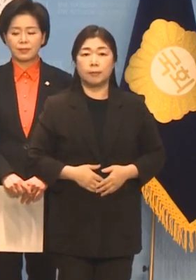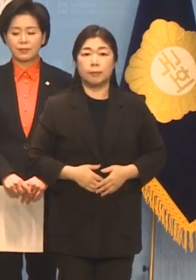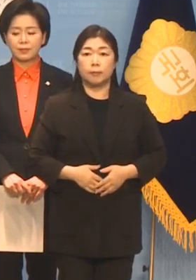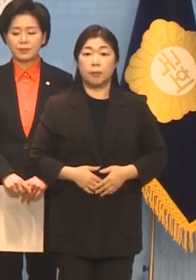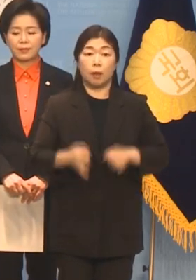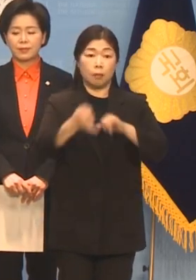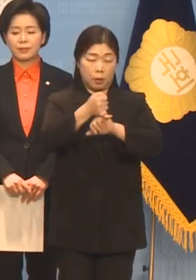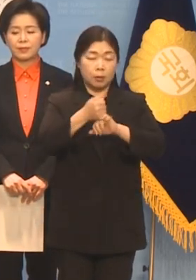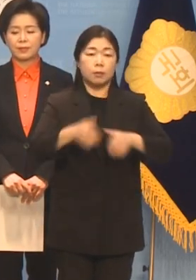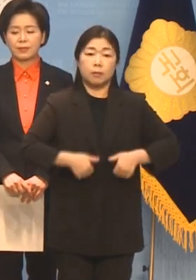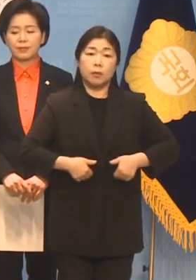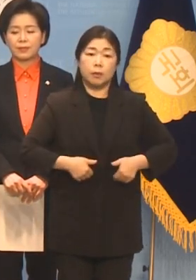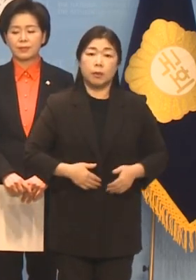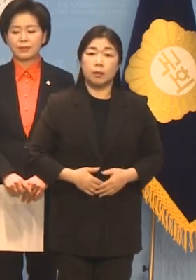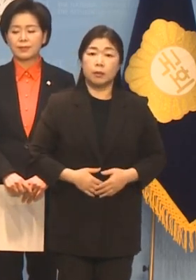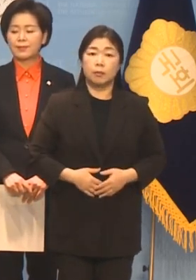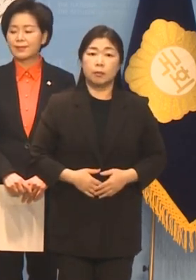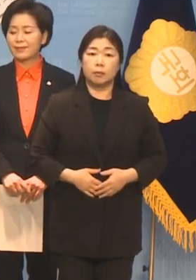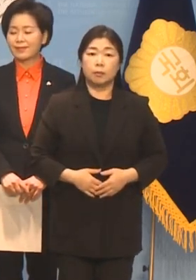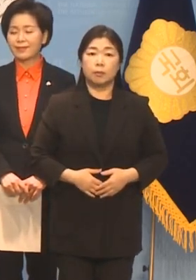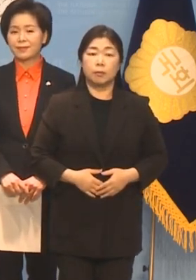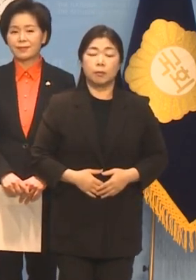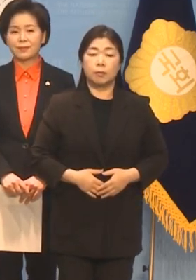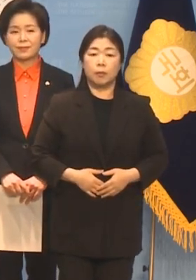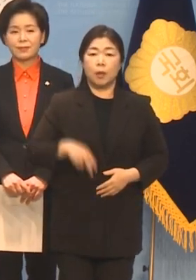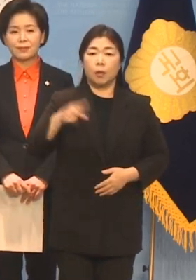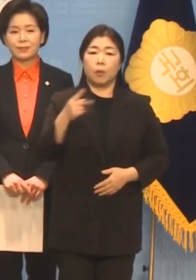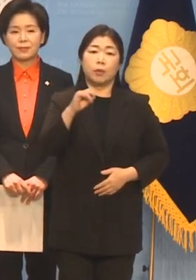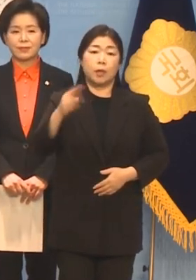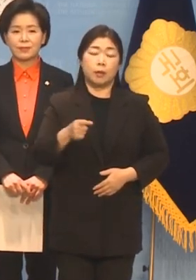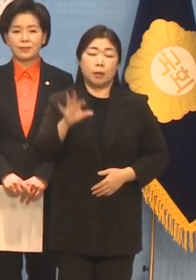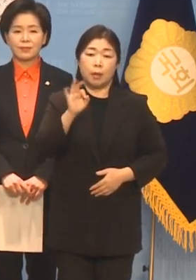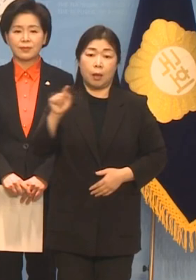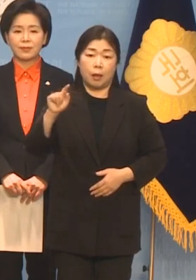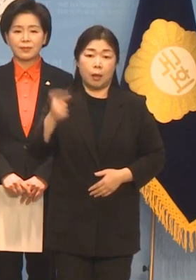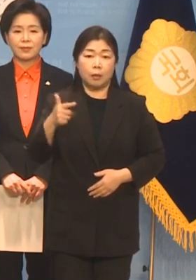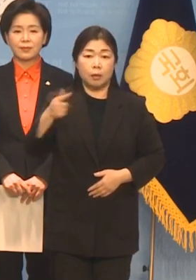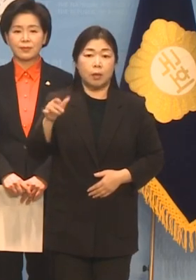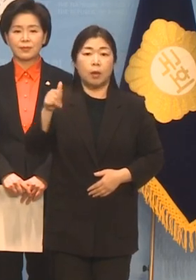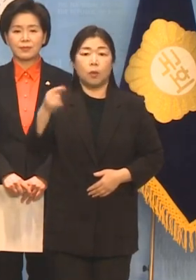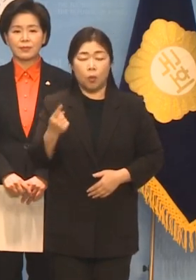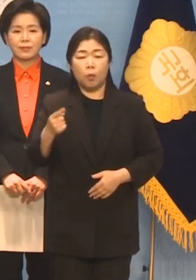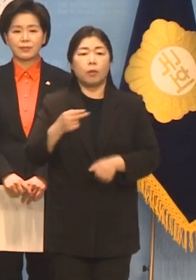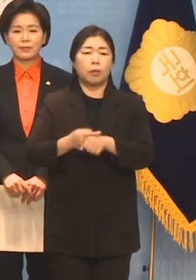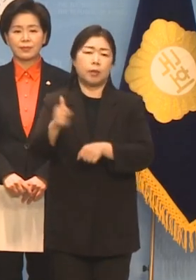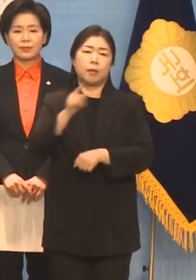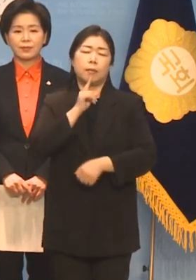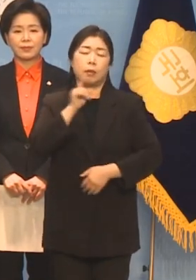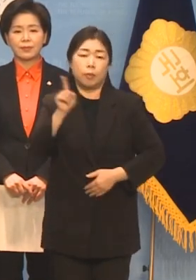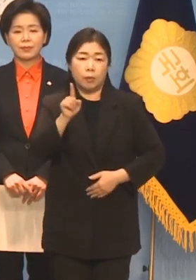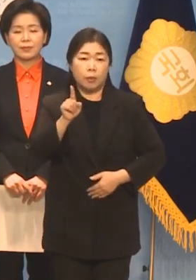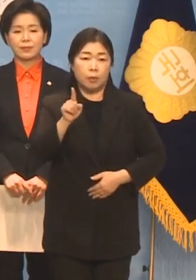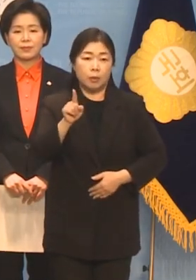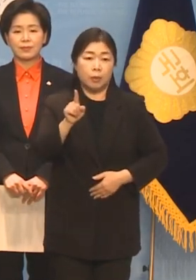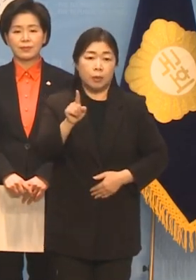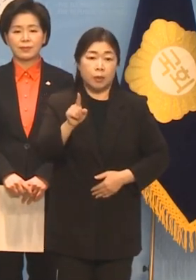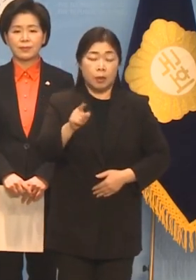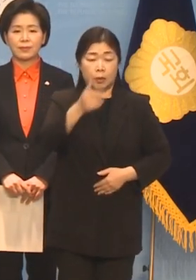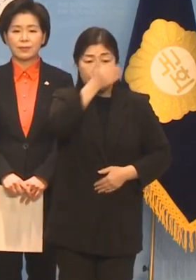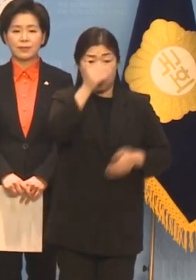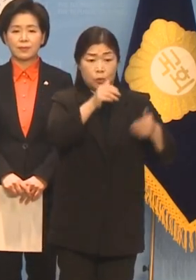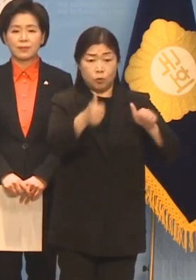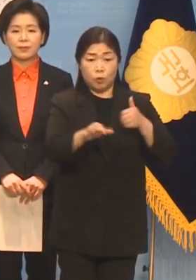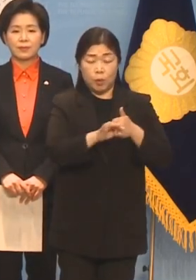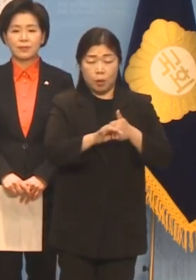반드시 해내야 합니다. 도산 안창호 선생은 이렇게 말씀하셨습니다. 낭망은 청년의 죽음이요 청년이